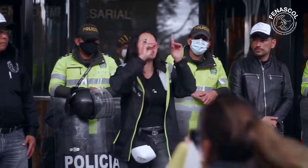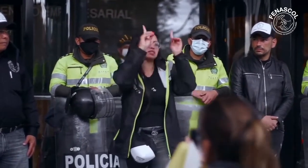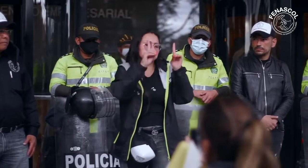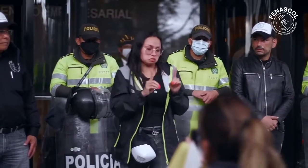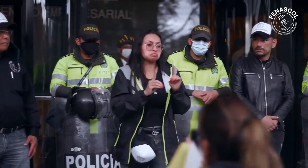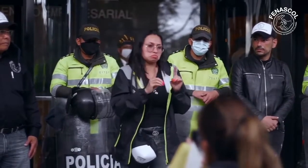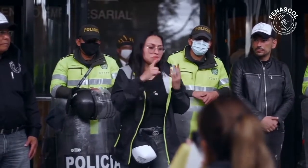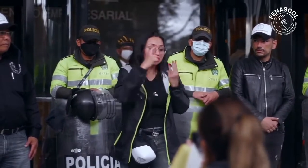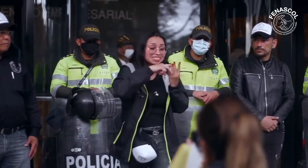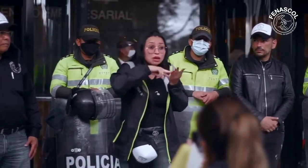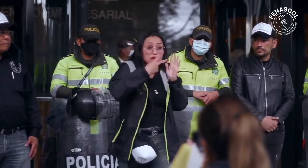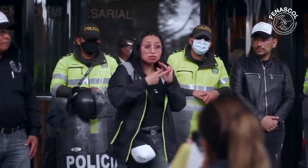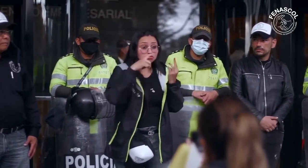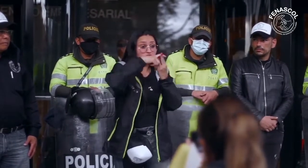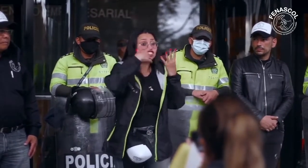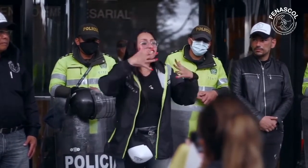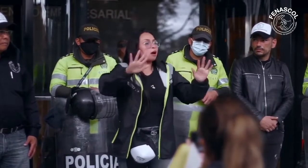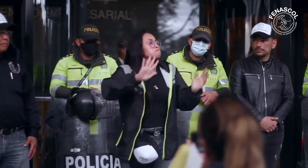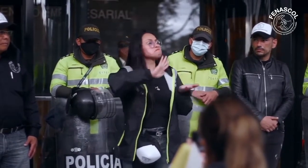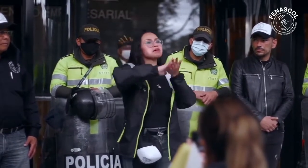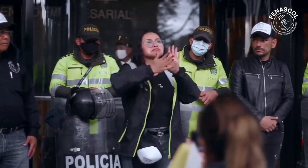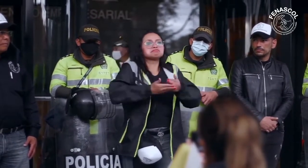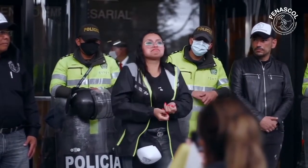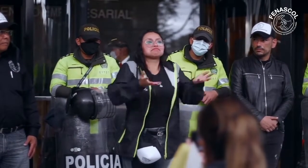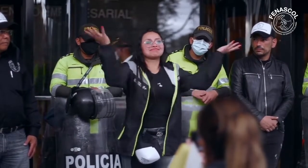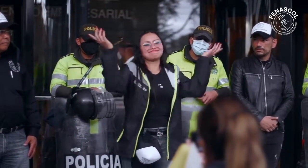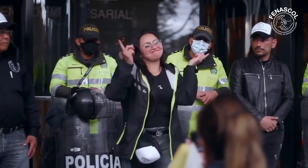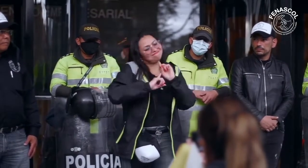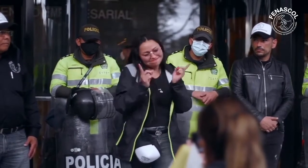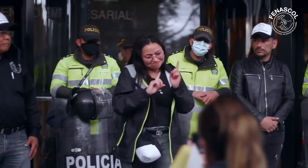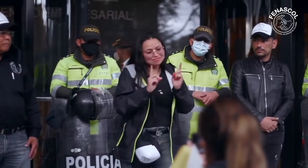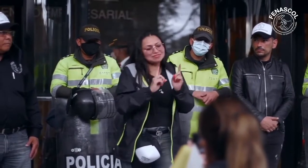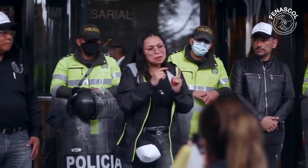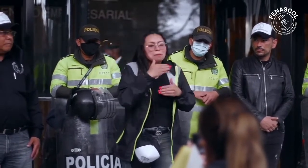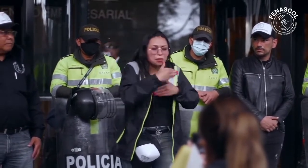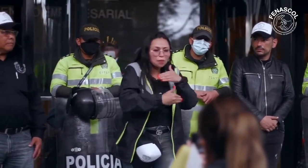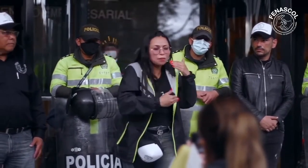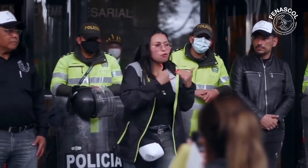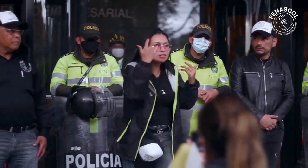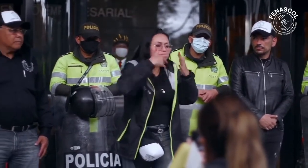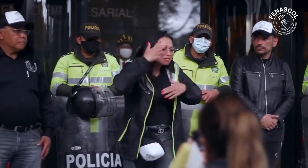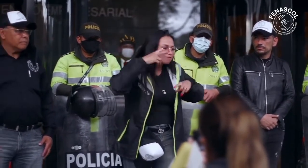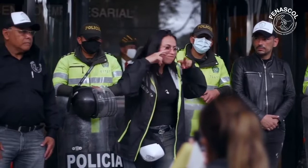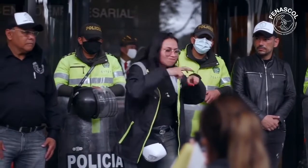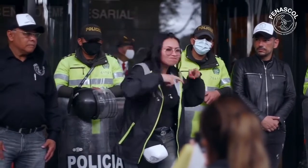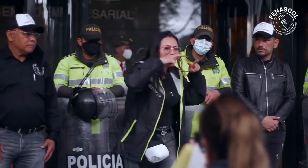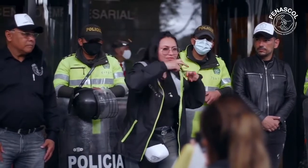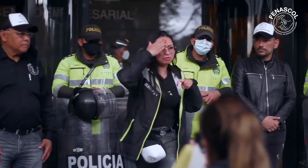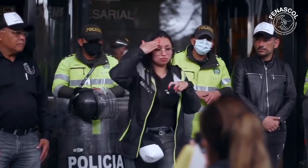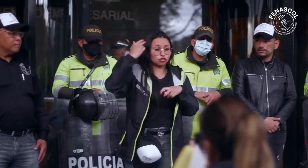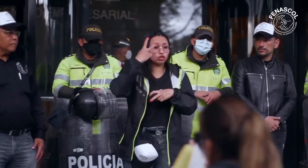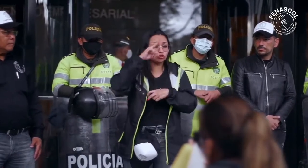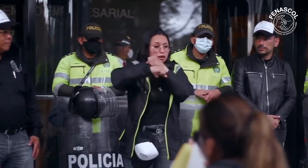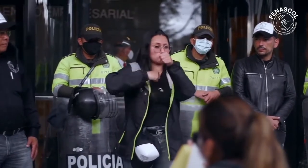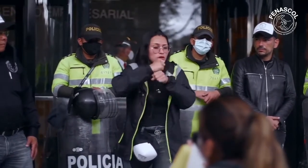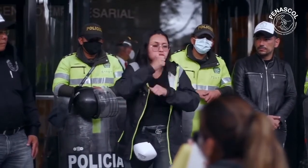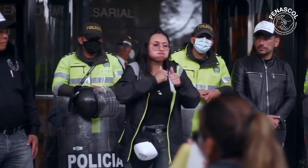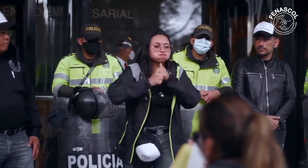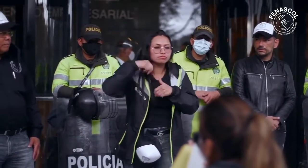mesa interdisciplinaria en la cual podamos tomar una decisión. El ministerio no puede dar una respuesta específica ya, una respuesta concreta, pero